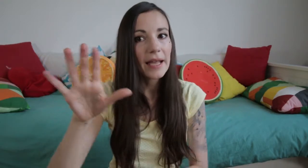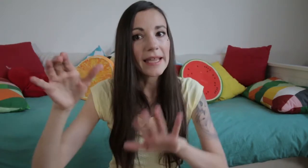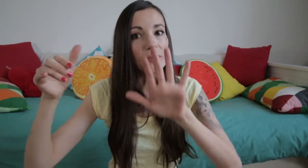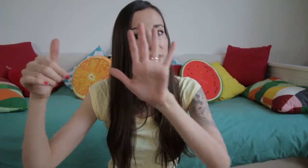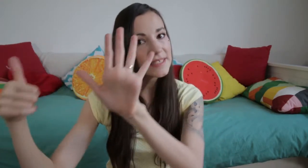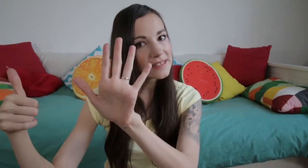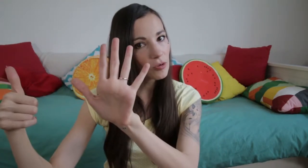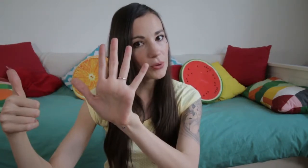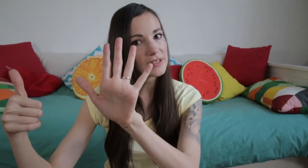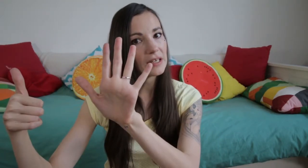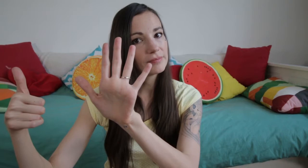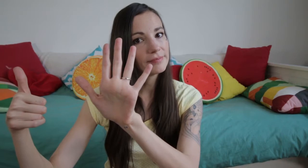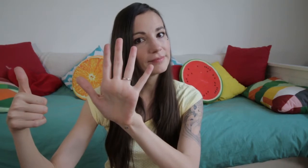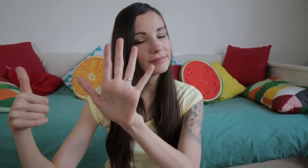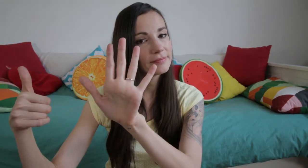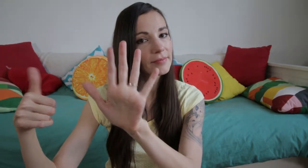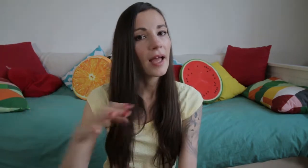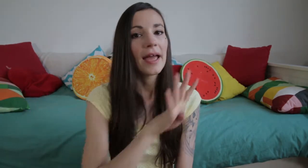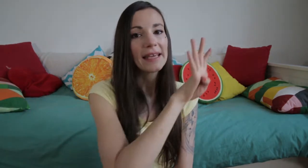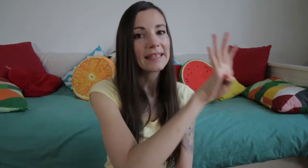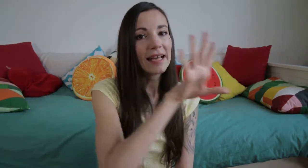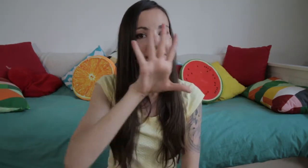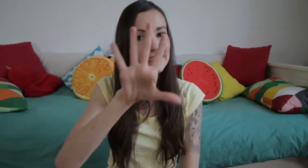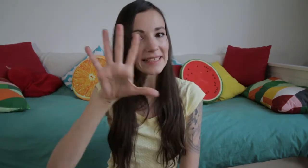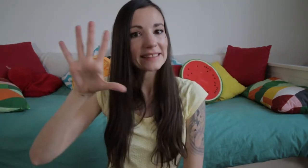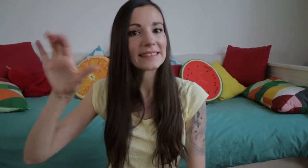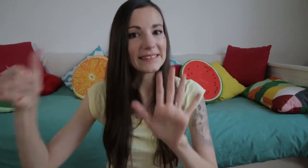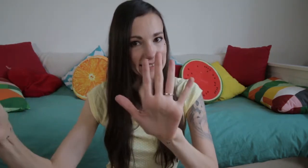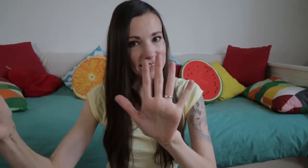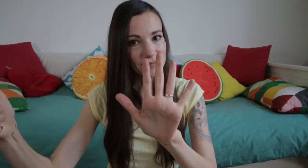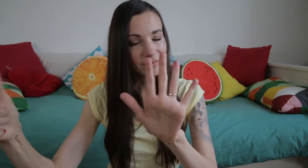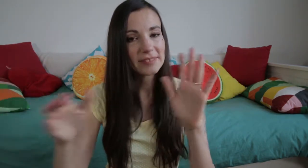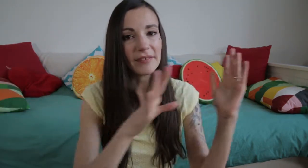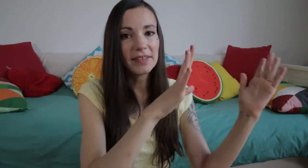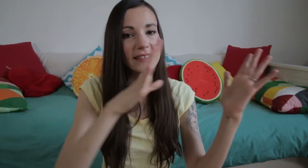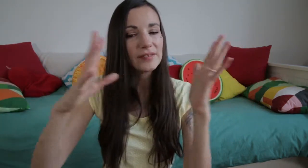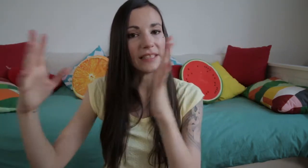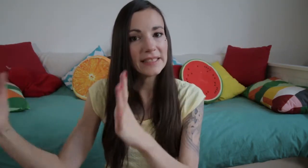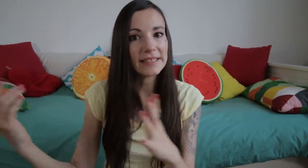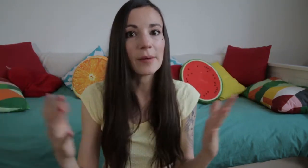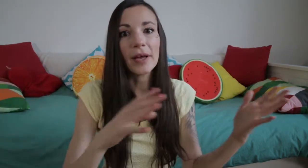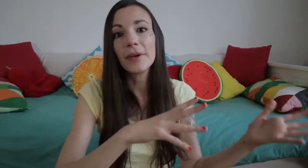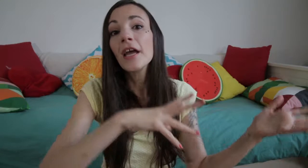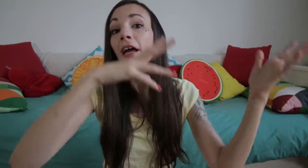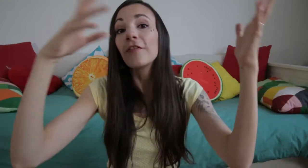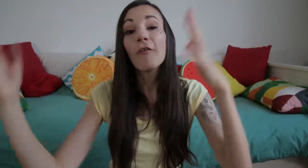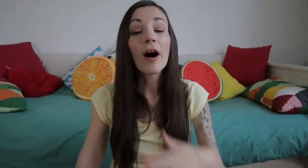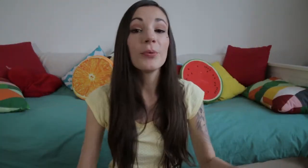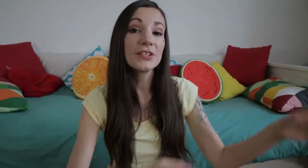et le 6 on le pose là. 4, 5, 6. Ça fait défiler et ça permet d'avoir un petit